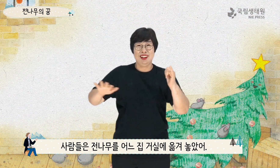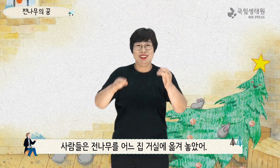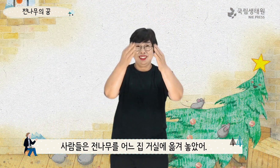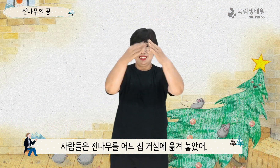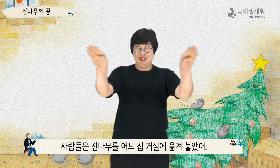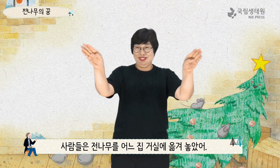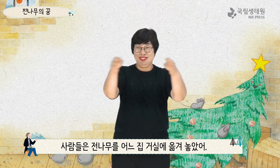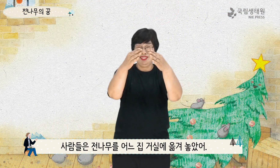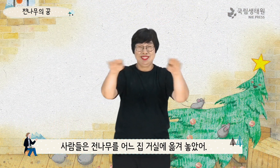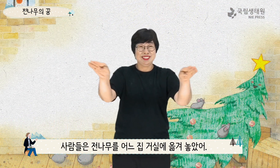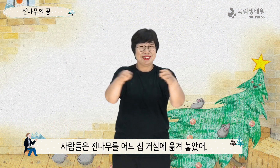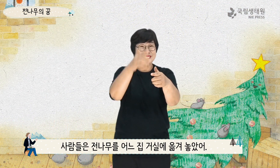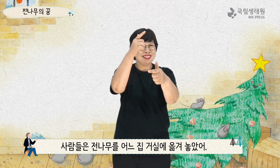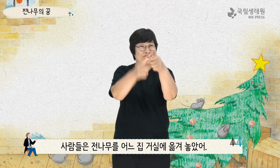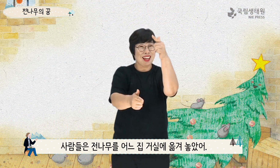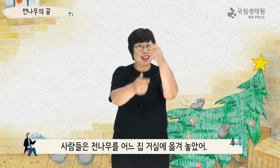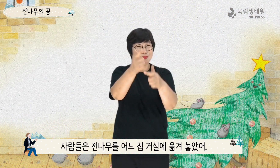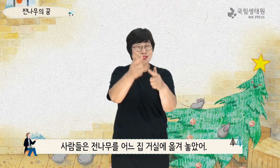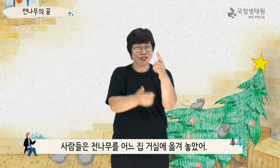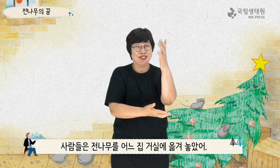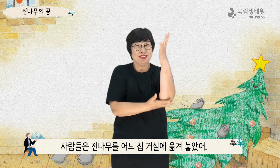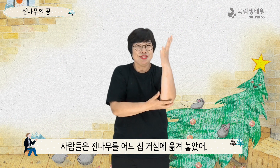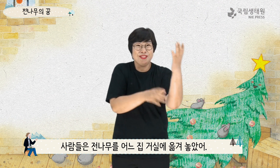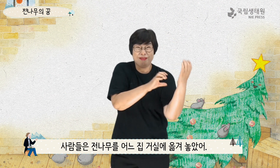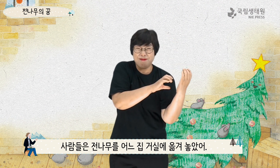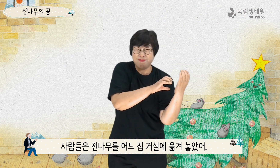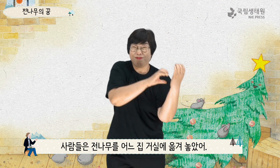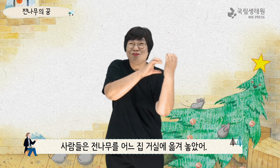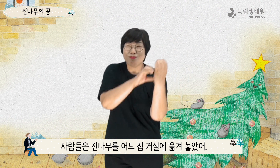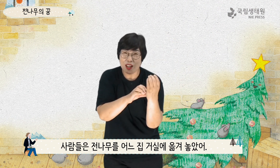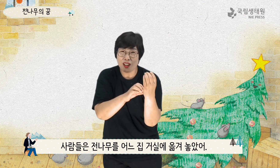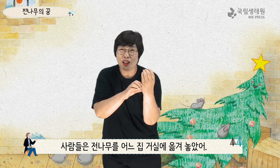사람들은 전나무를 어느 집 거실에 옮겨 놓았어.